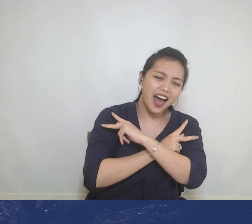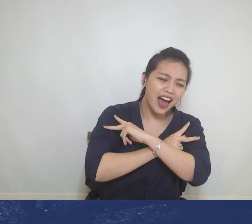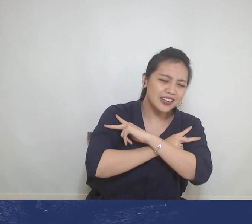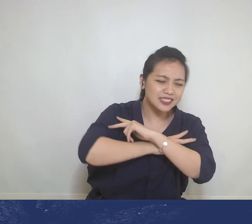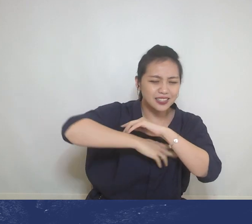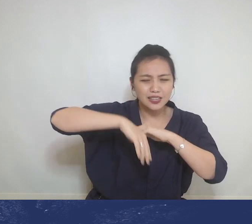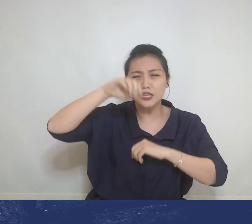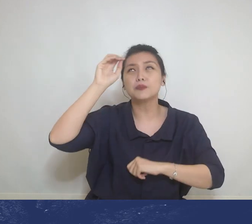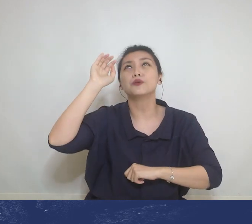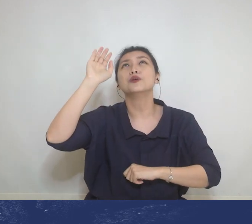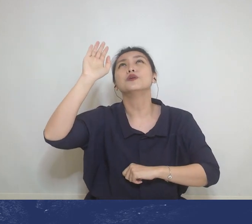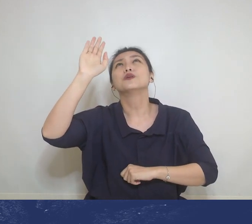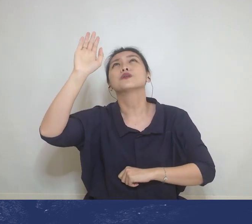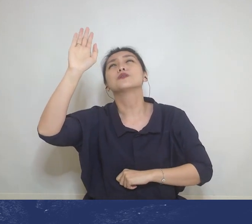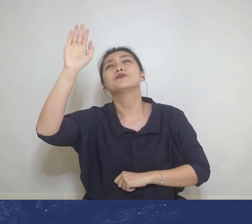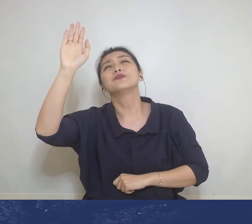menceritakan